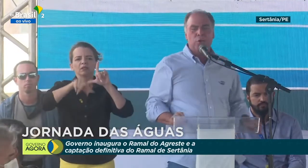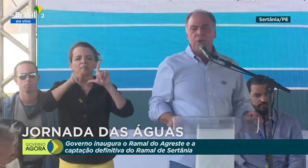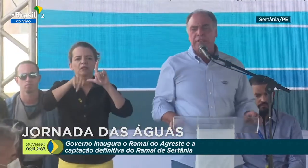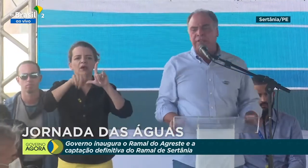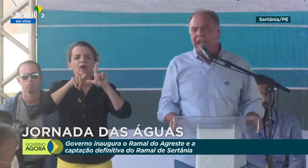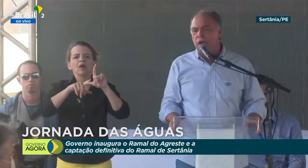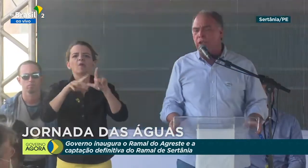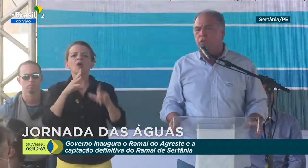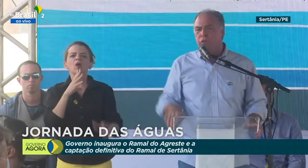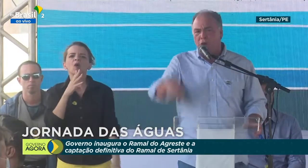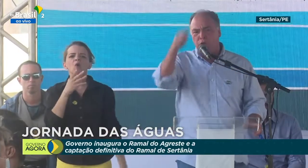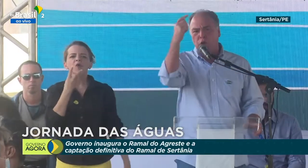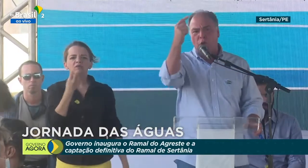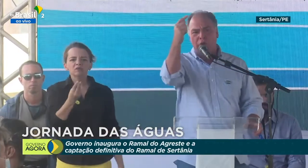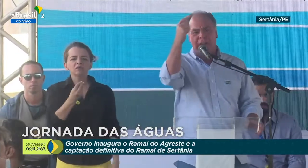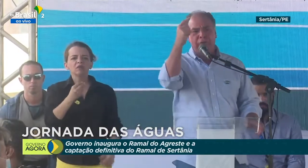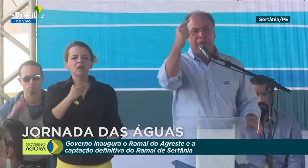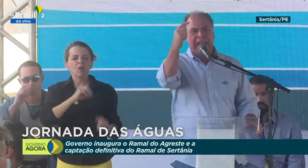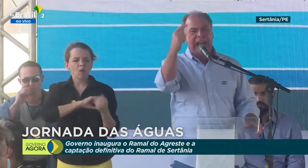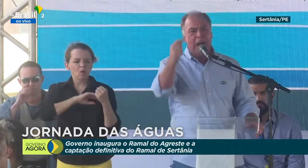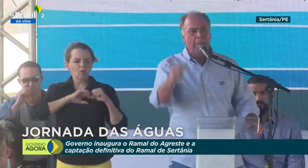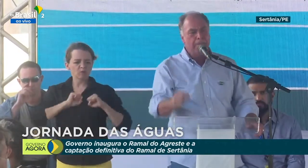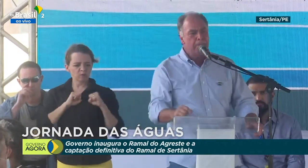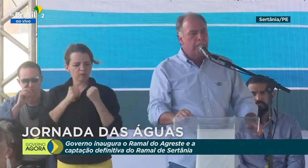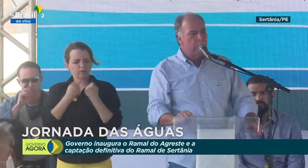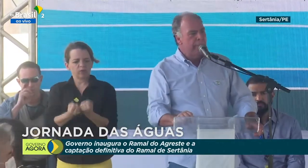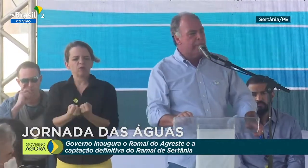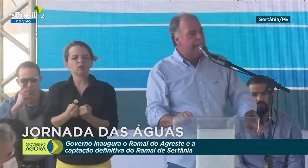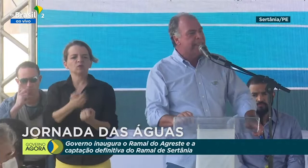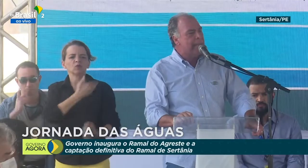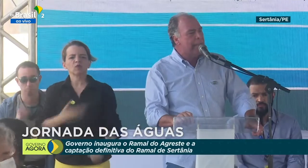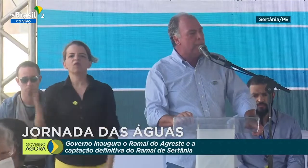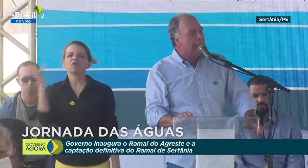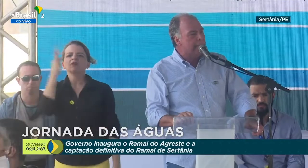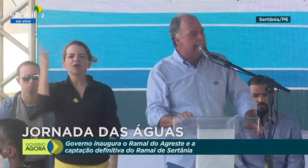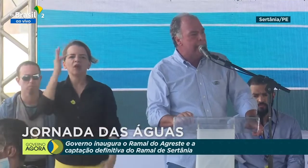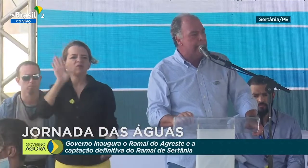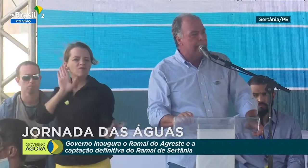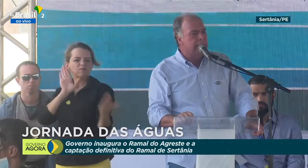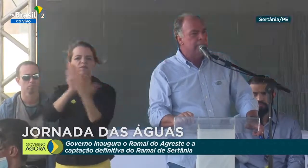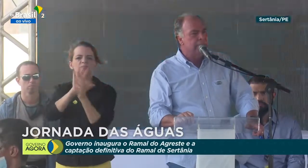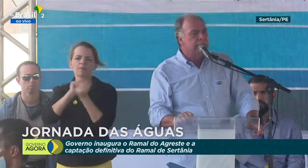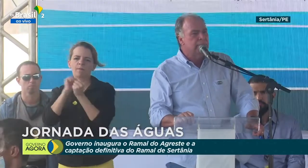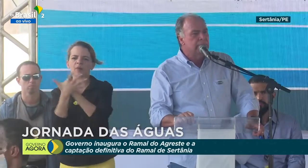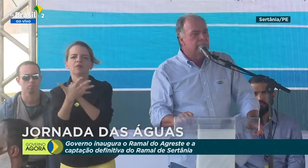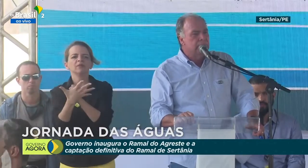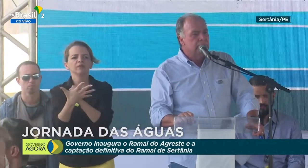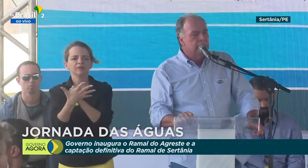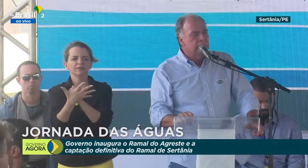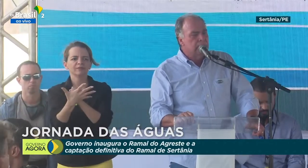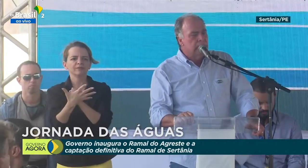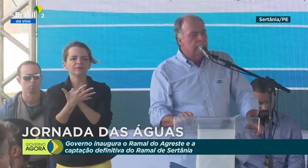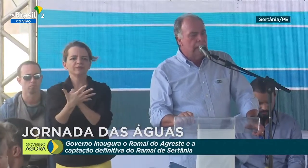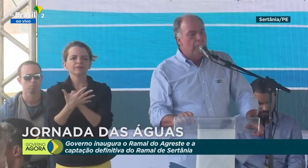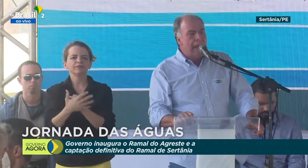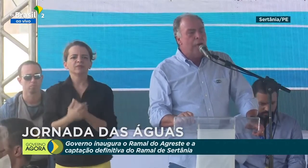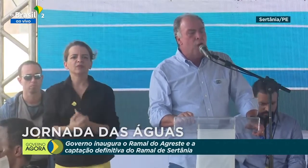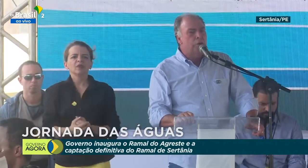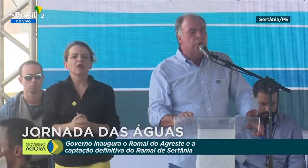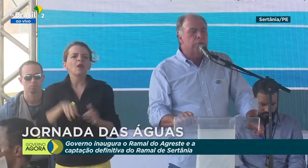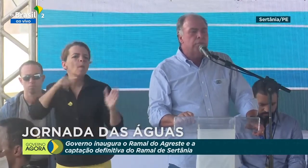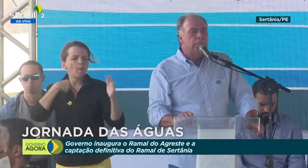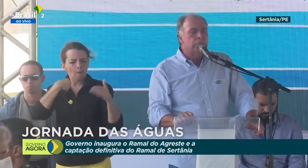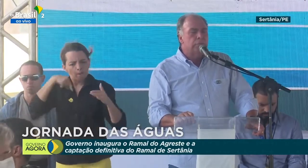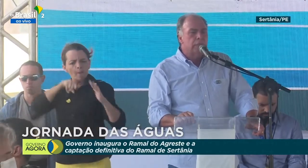para reconhecer o esforço do governo federal no enfrentamento da pandemia. E